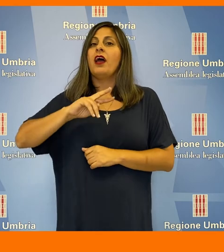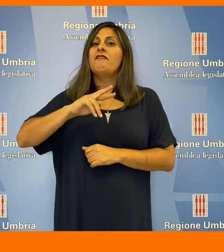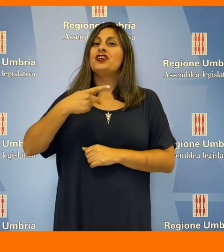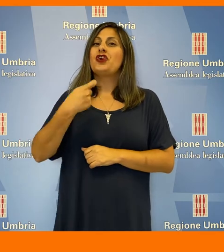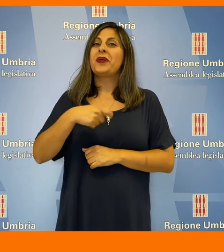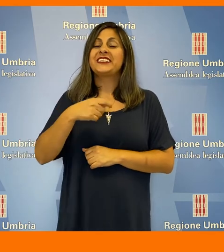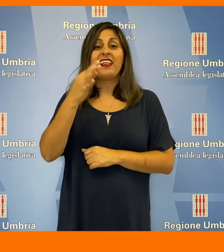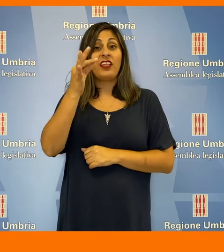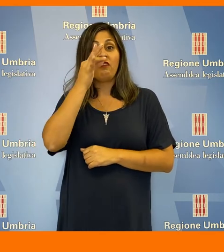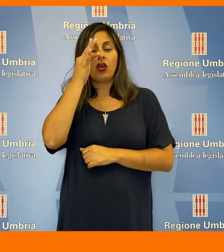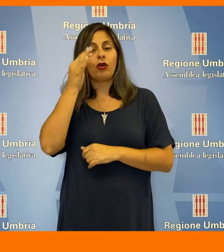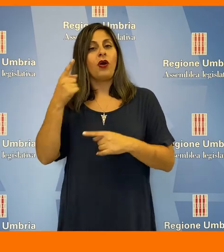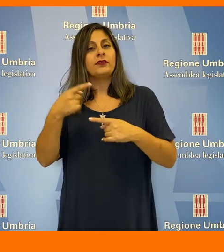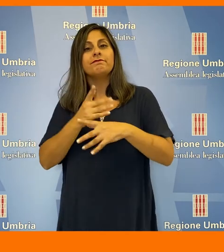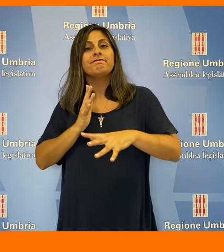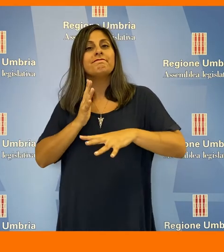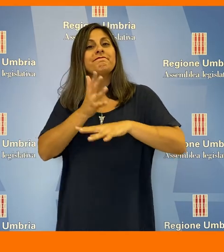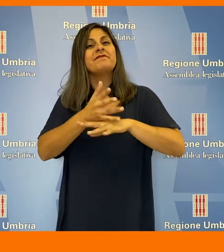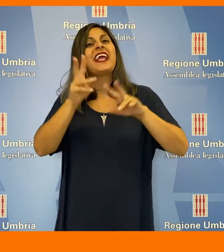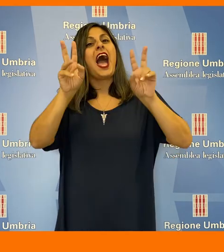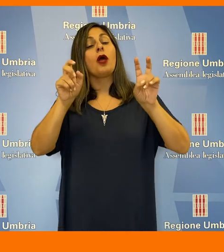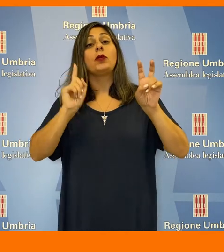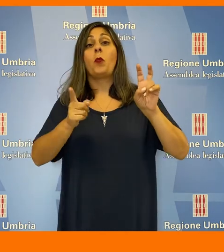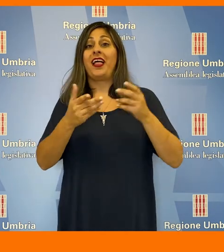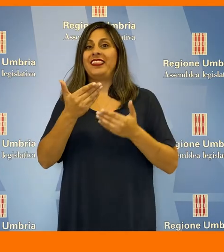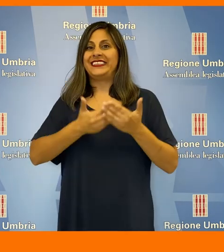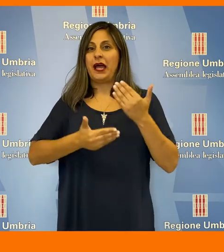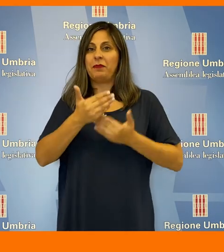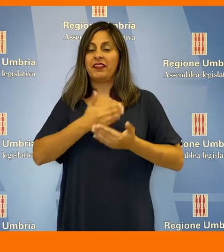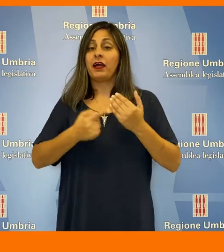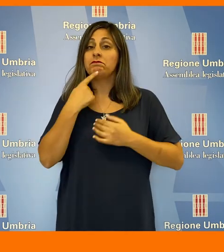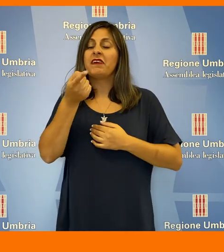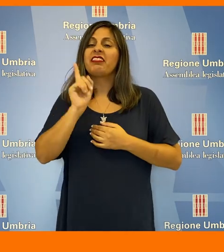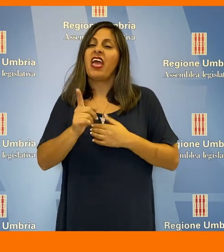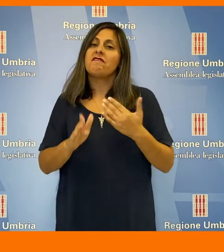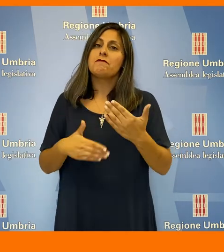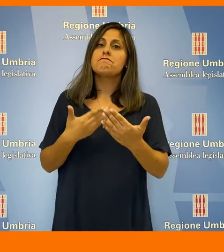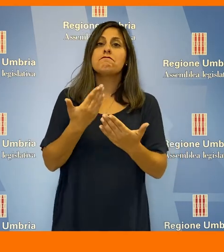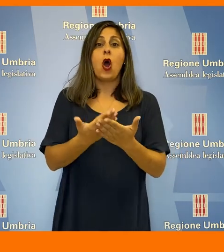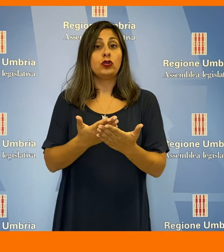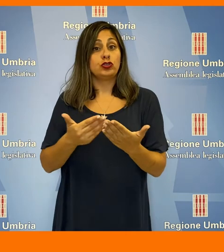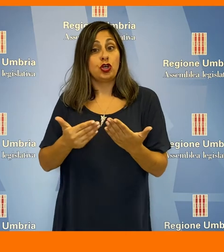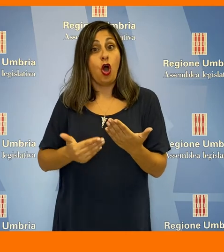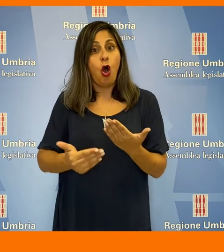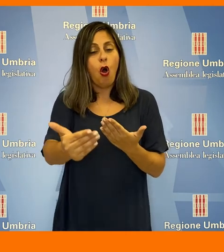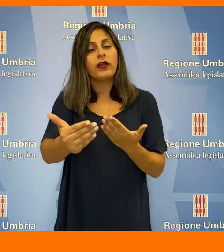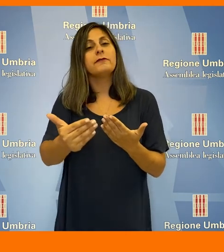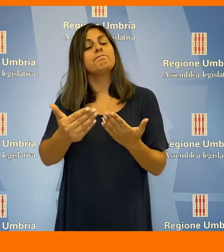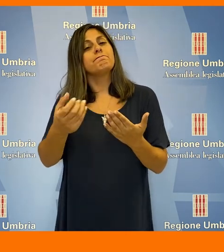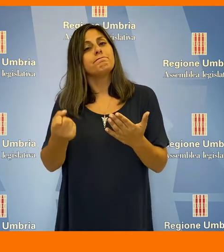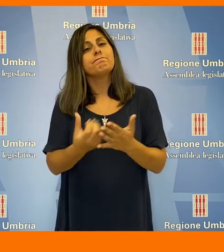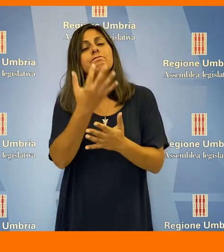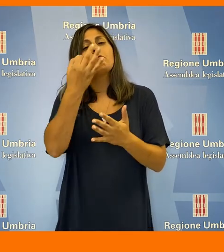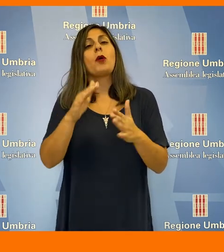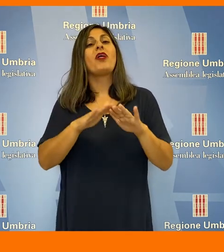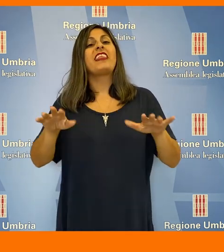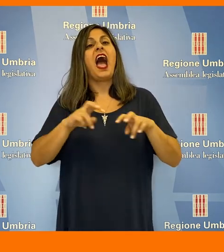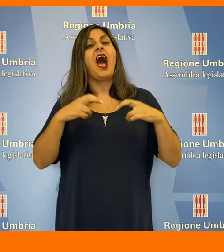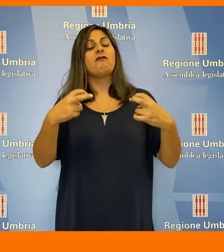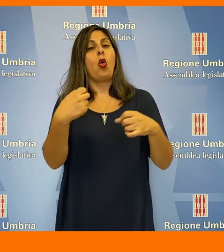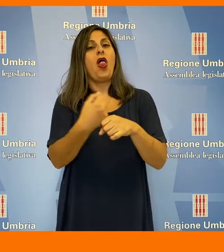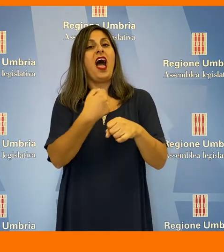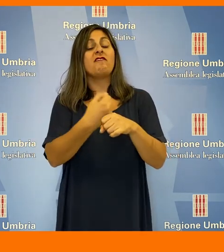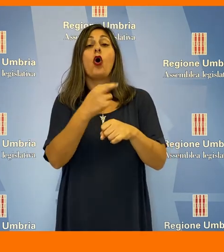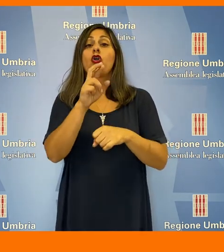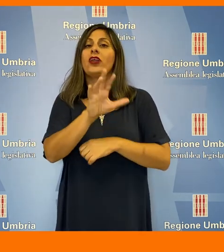dell'Assemblea, Paola Fioroni, interviene in tema di disabilità e annuncia la presentazione di una mozione per attivare un tavolo di